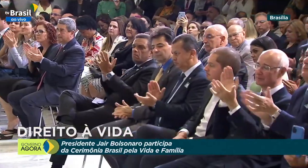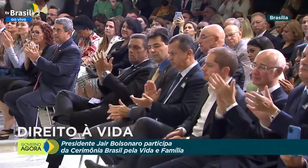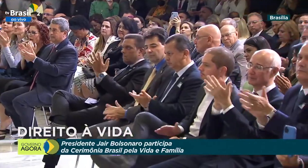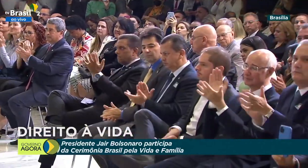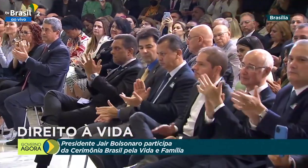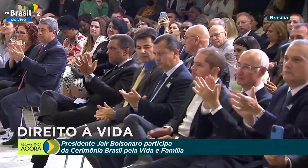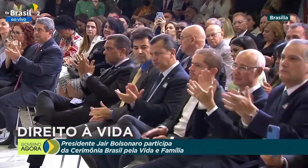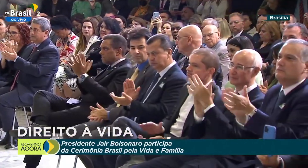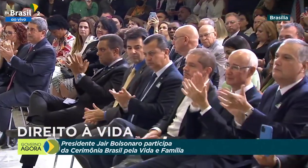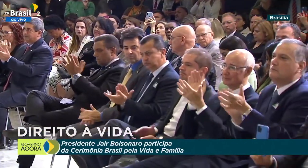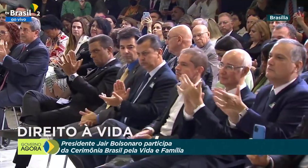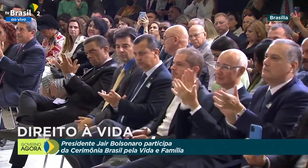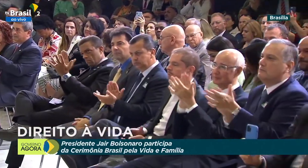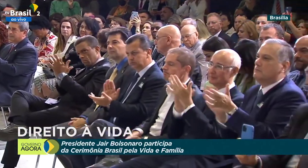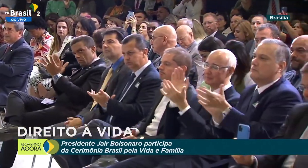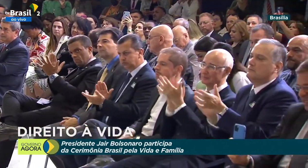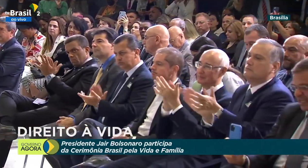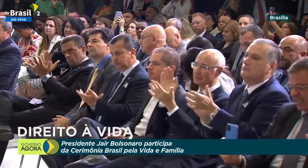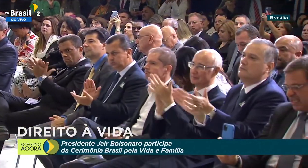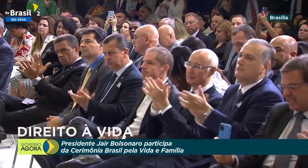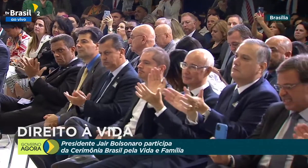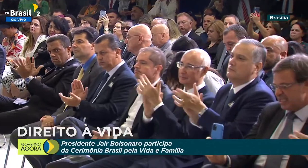E aí